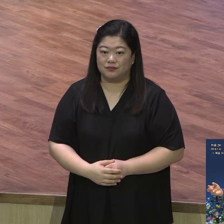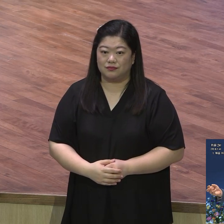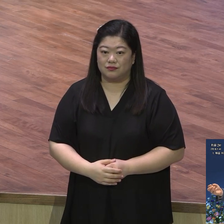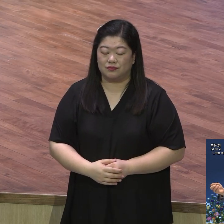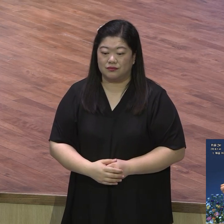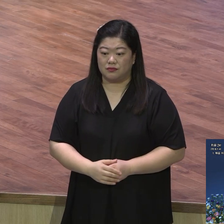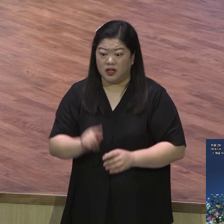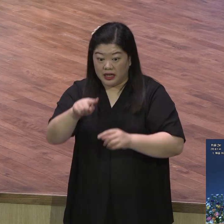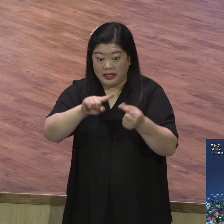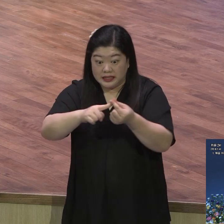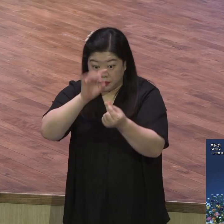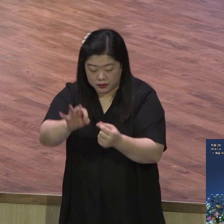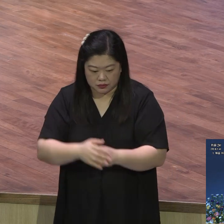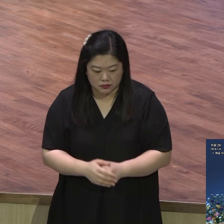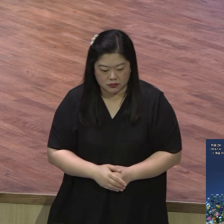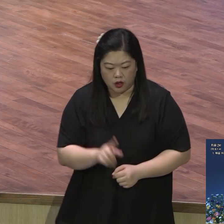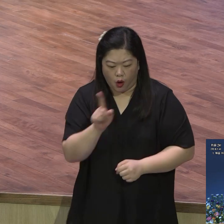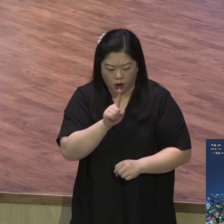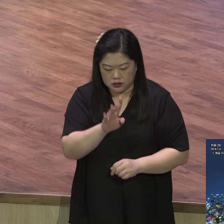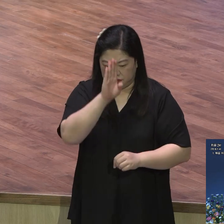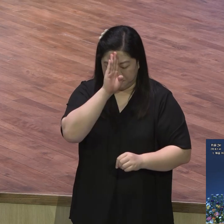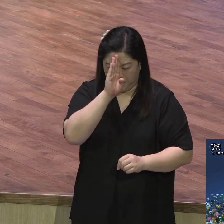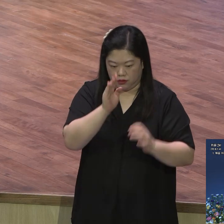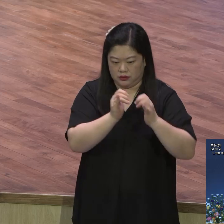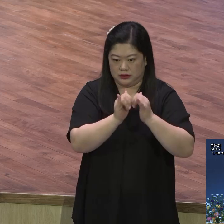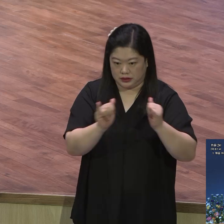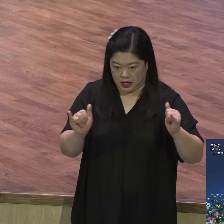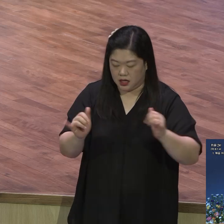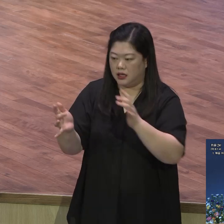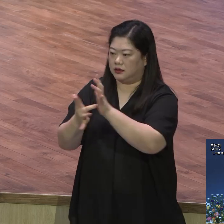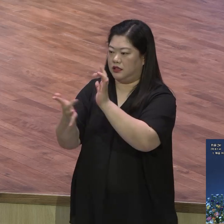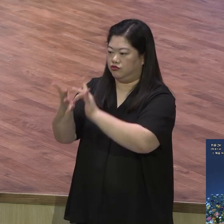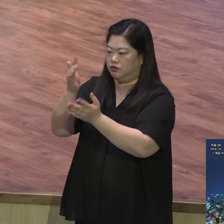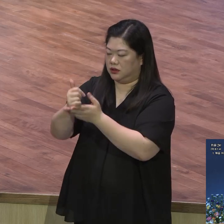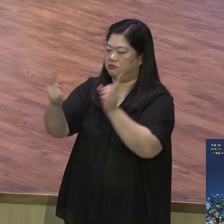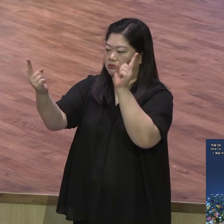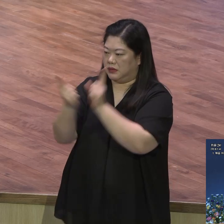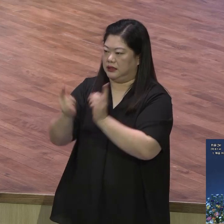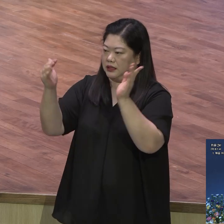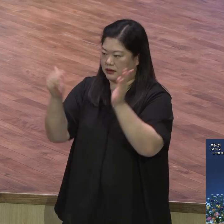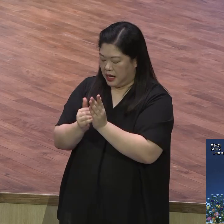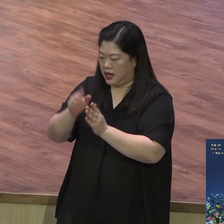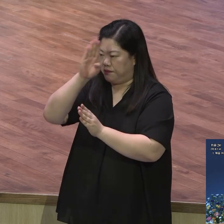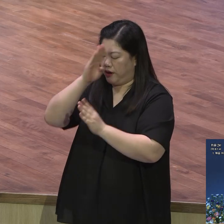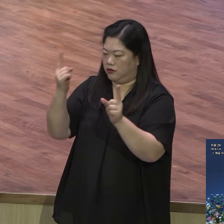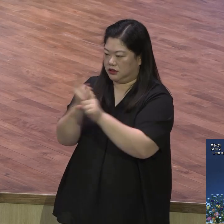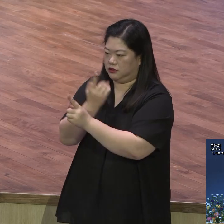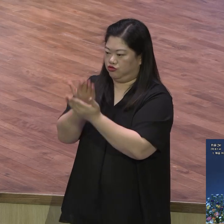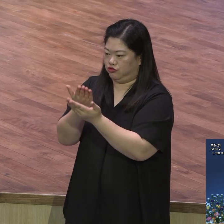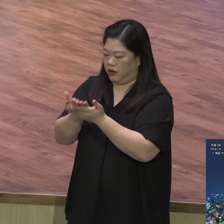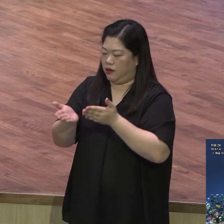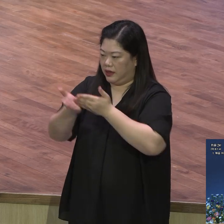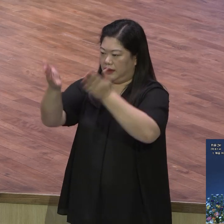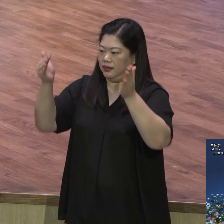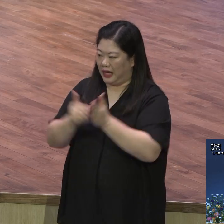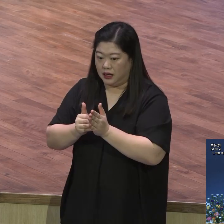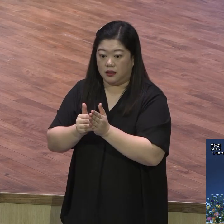나병 환자가 예수님께 나왔다 그렇게 볼 수 있어요. 쉽게 이렇게 우리가 읽을 수 있는데